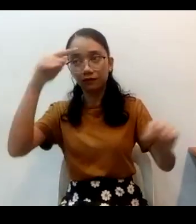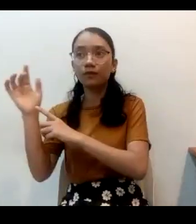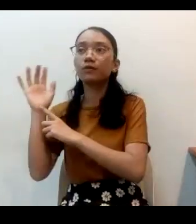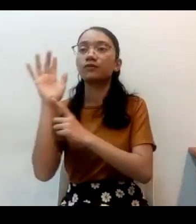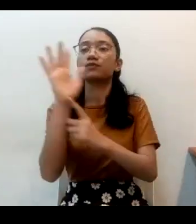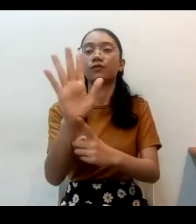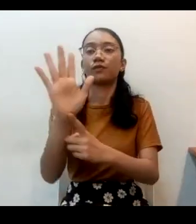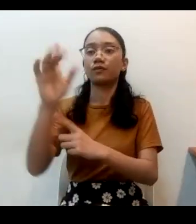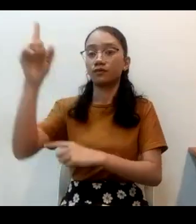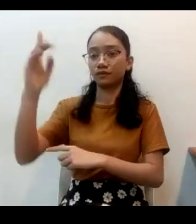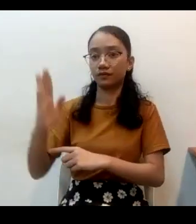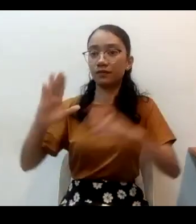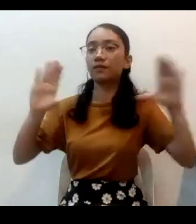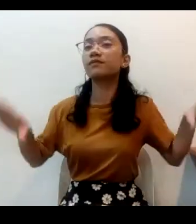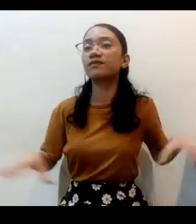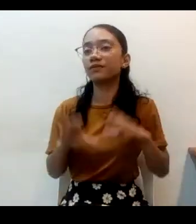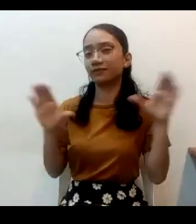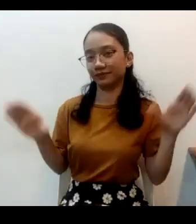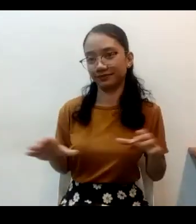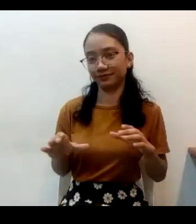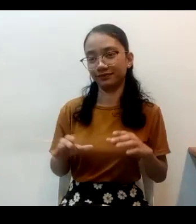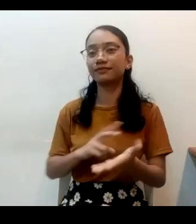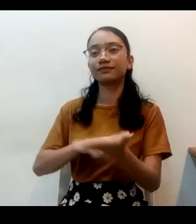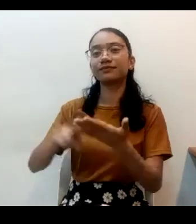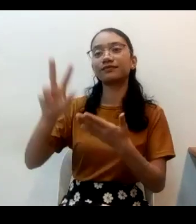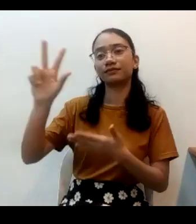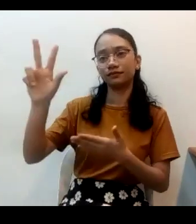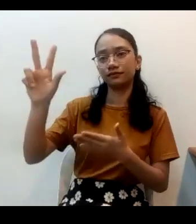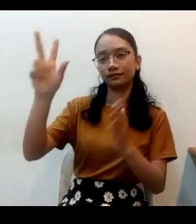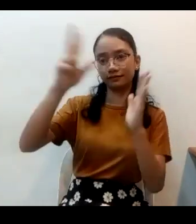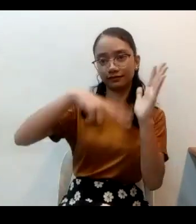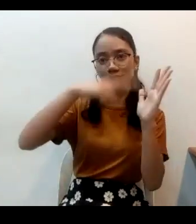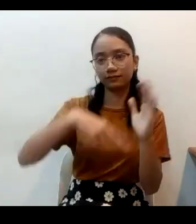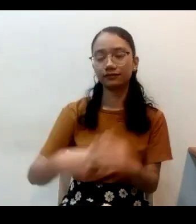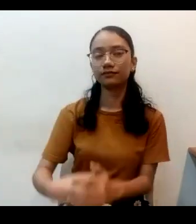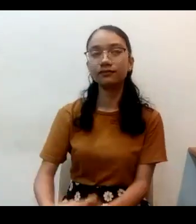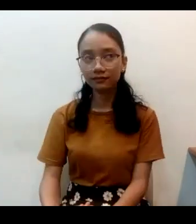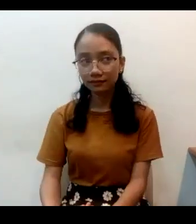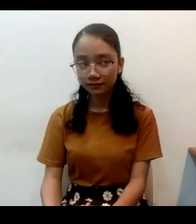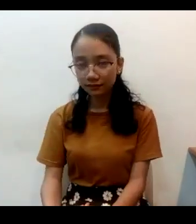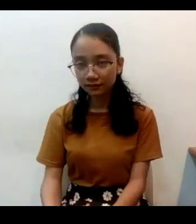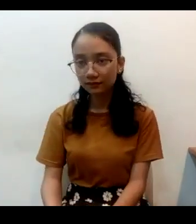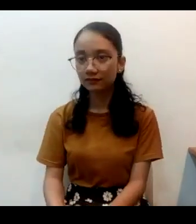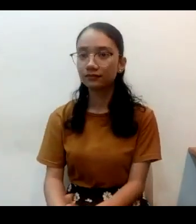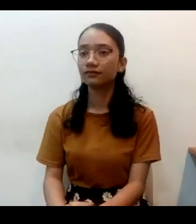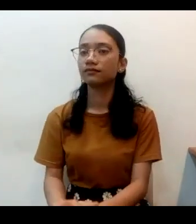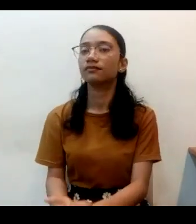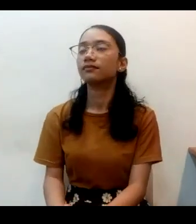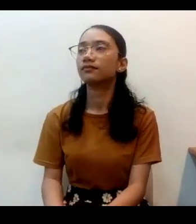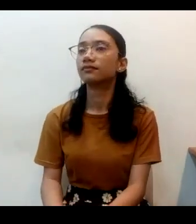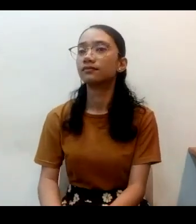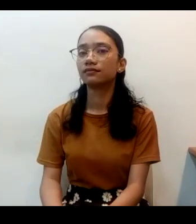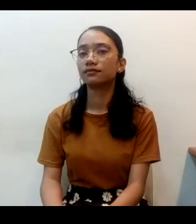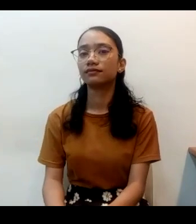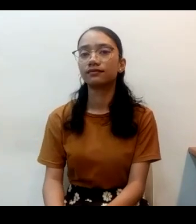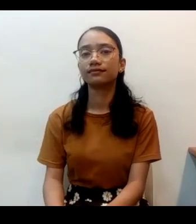po'y ipinanganak na bulag. Verse 3, basahin po natin ng sabay-sabay. 3, 2, 1. Sumagot si Jesus, hindi dahil sa ang taong